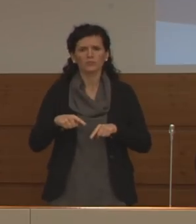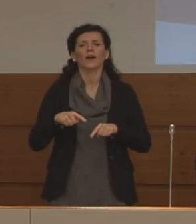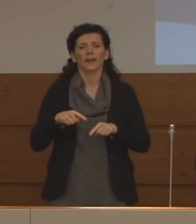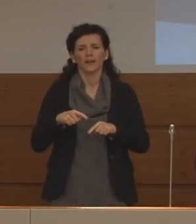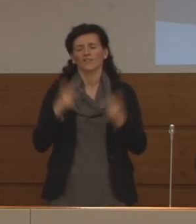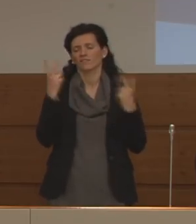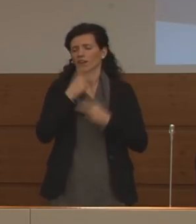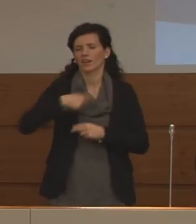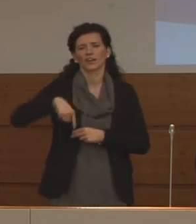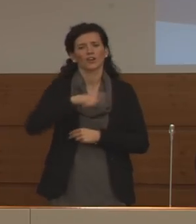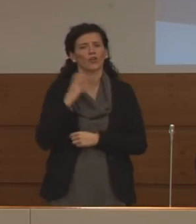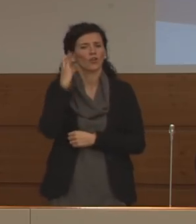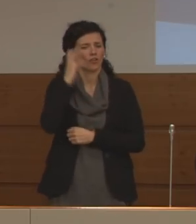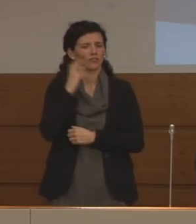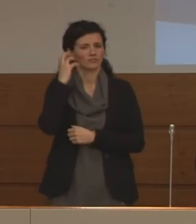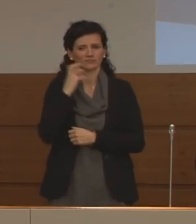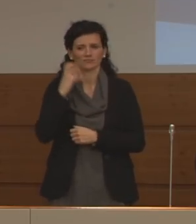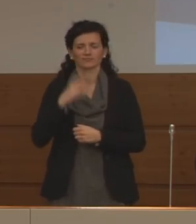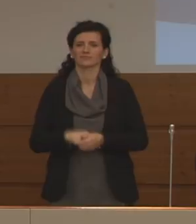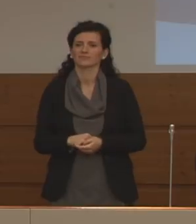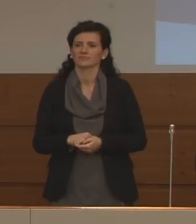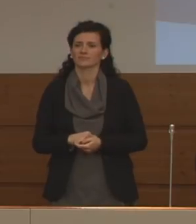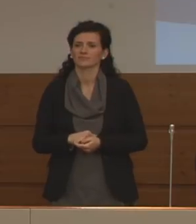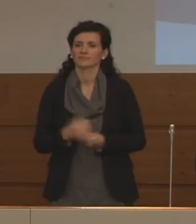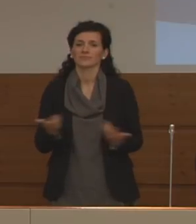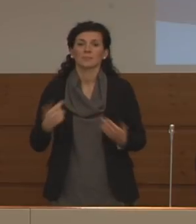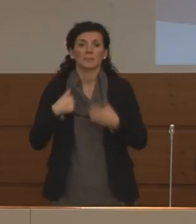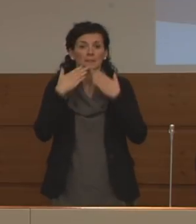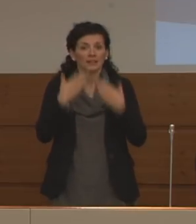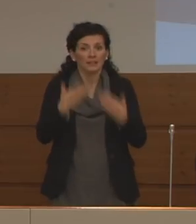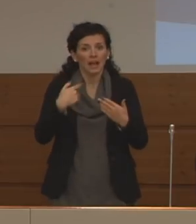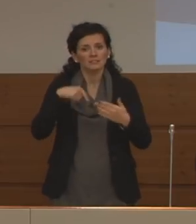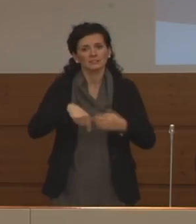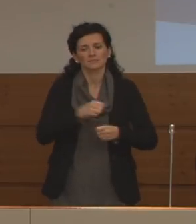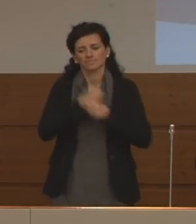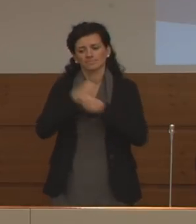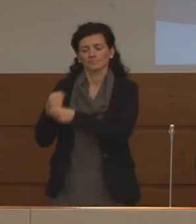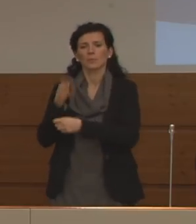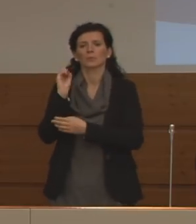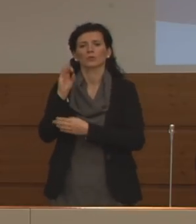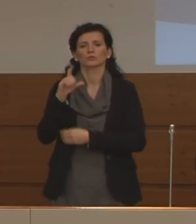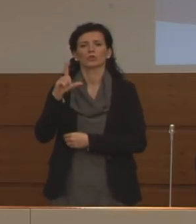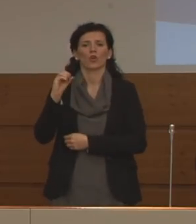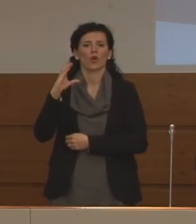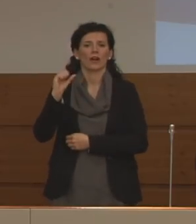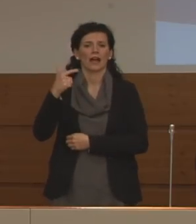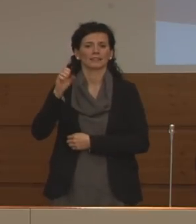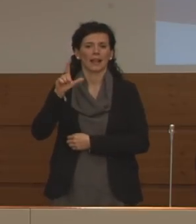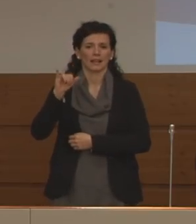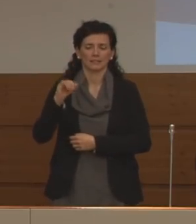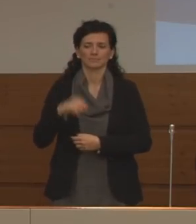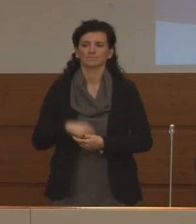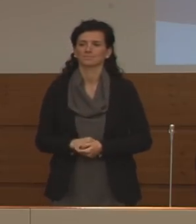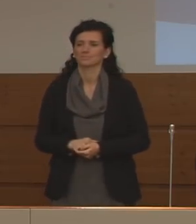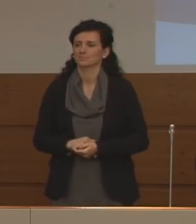fieri io vi ringrazio per il momento passo la parola al professore locatelli